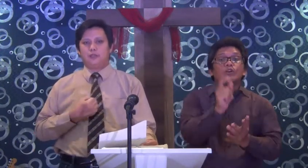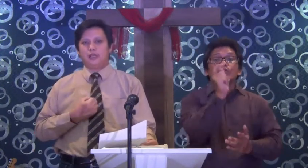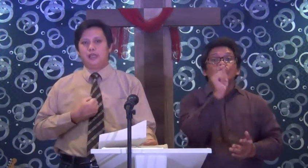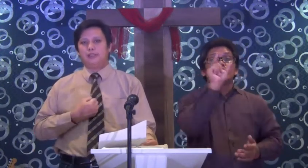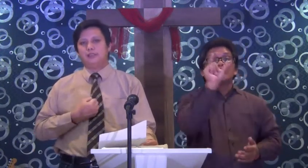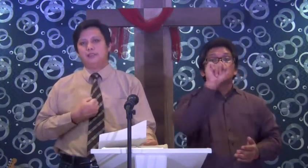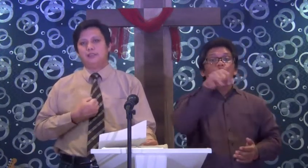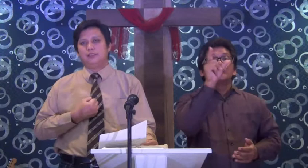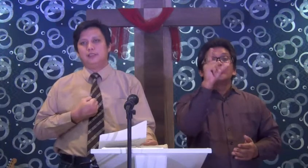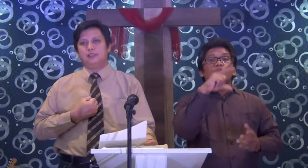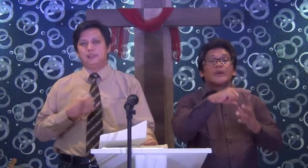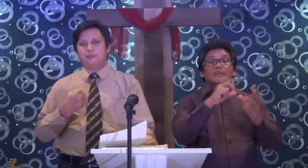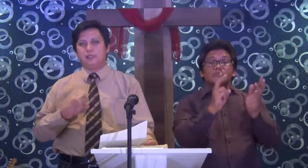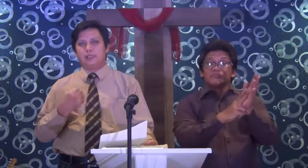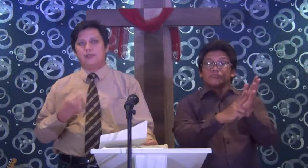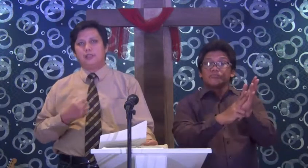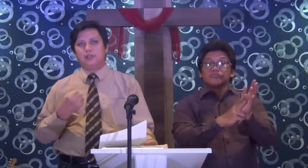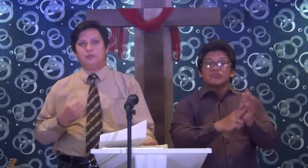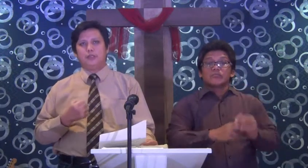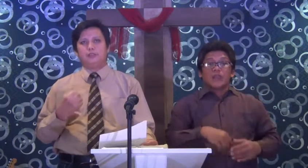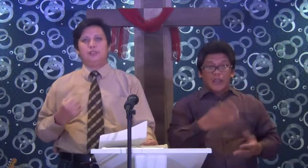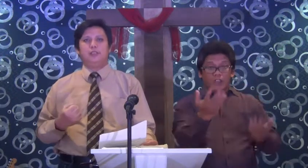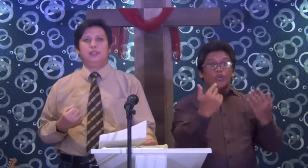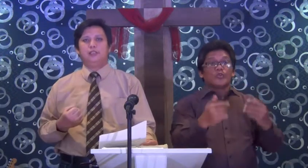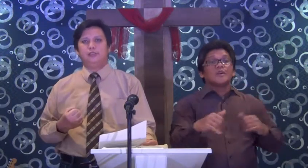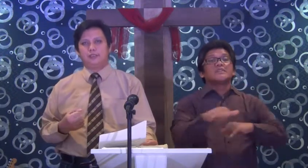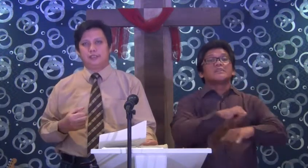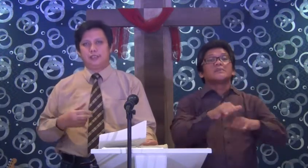Katakan, Tuhan, saya mau di tahun-tahun